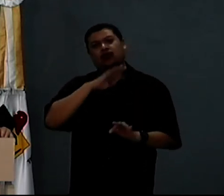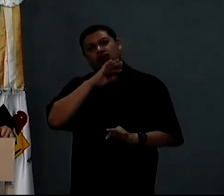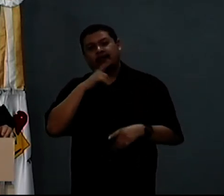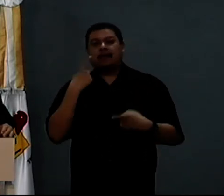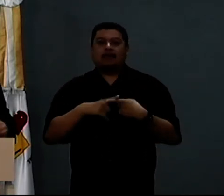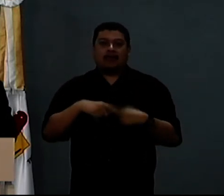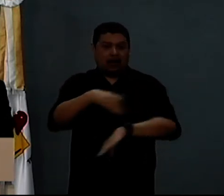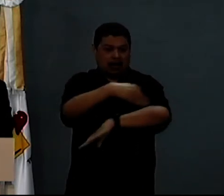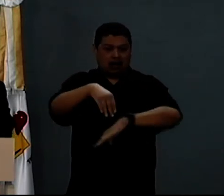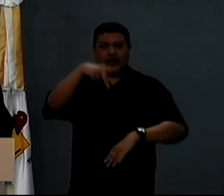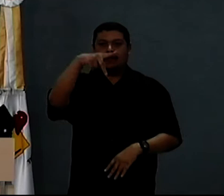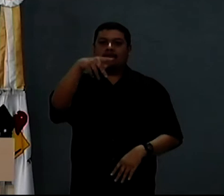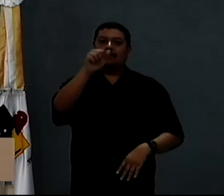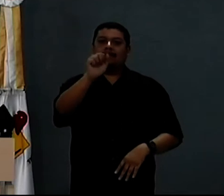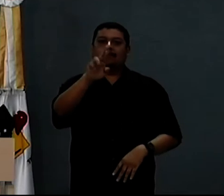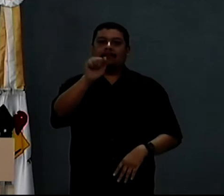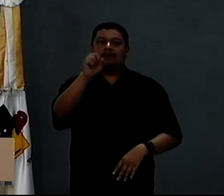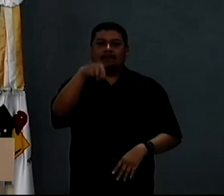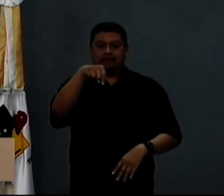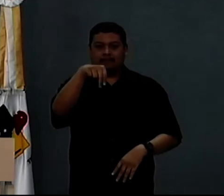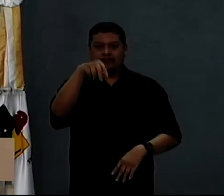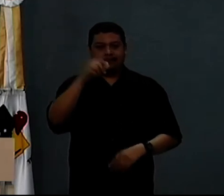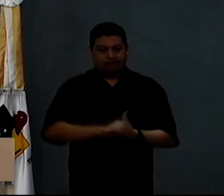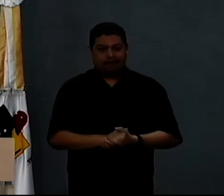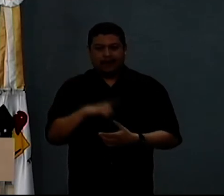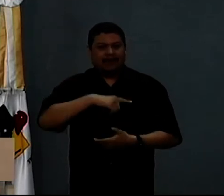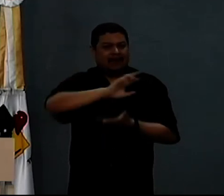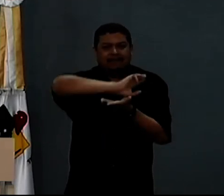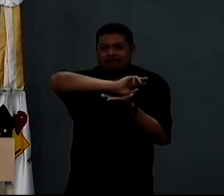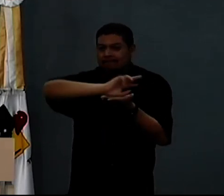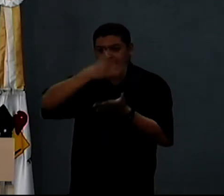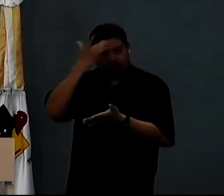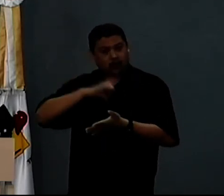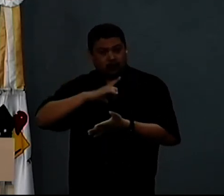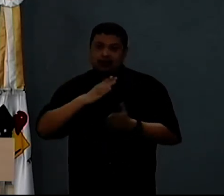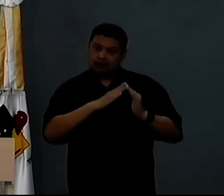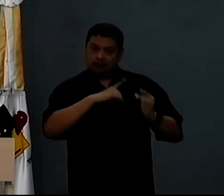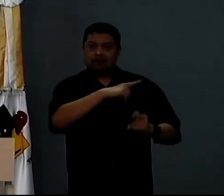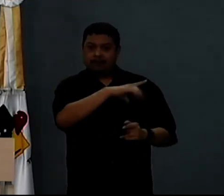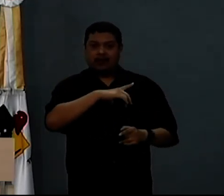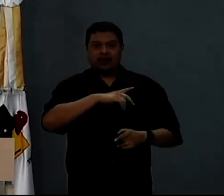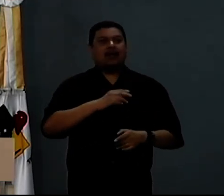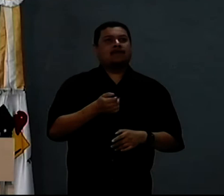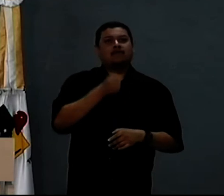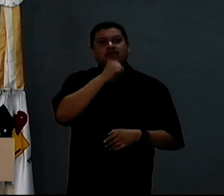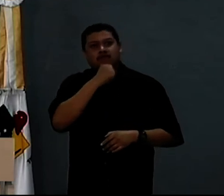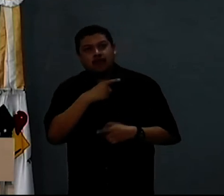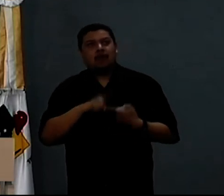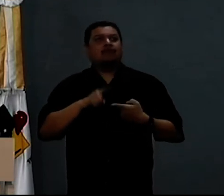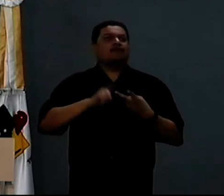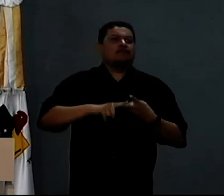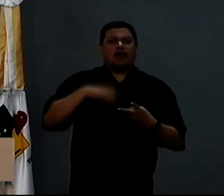Paraná, os moradores ali, nós temos vários moradores que moram naquela Avenida Paraná, são muitas pessoas idosas, são